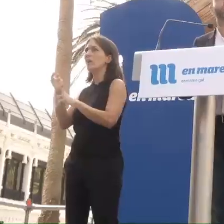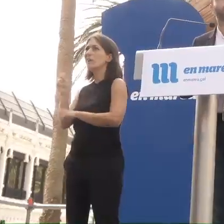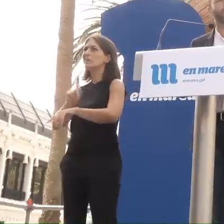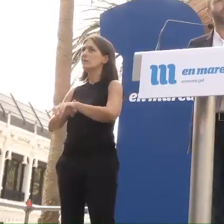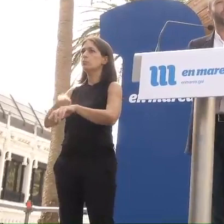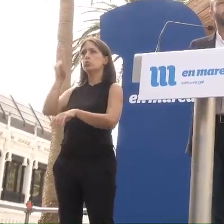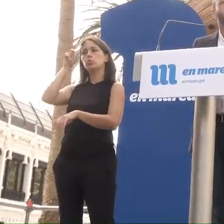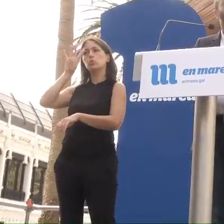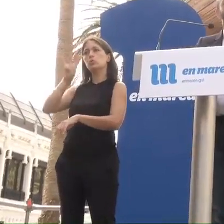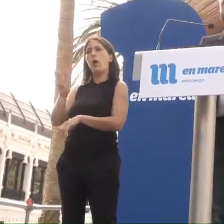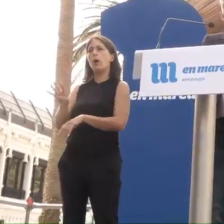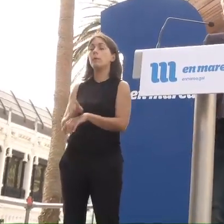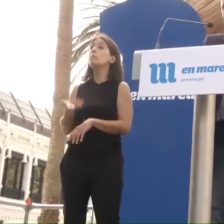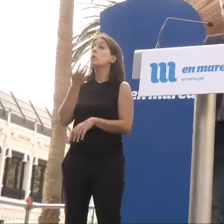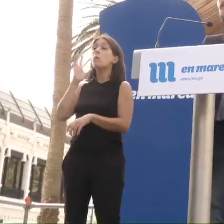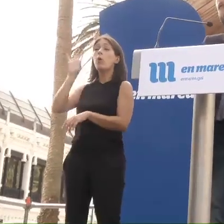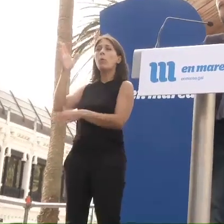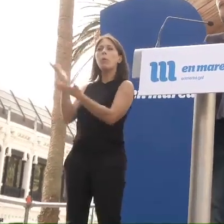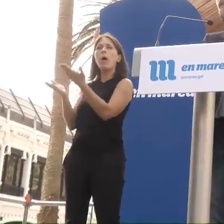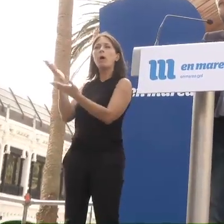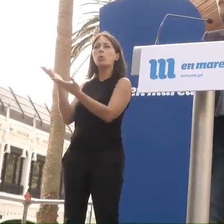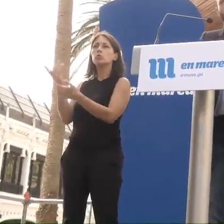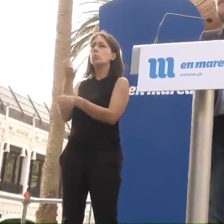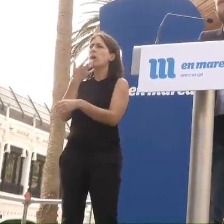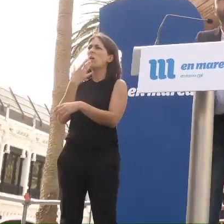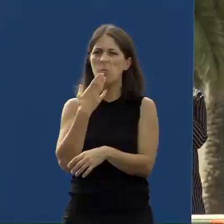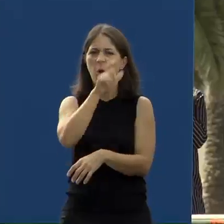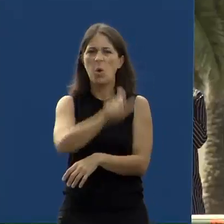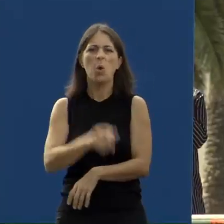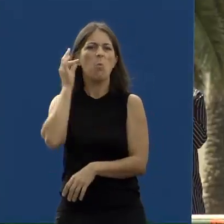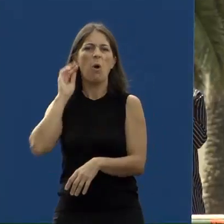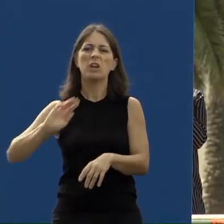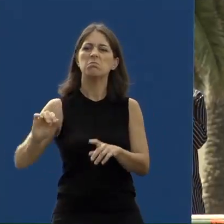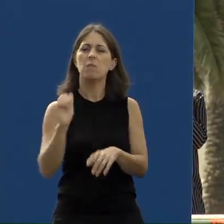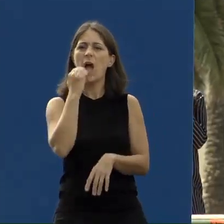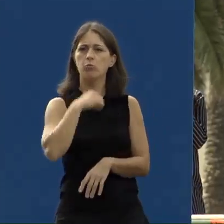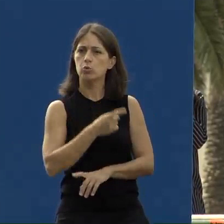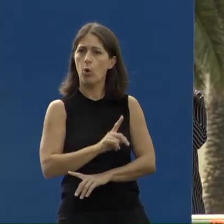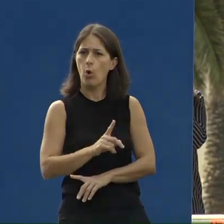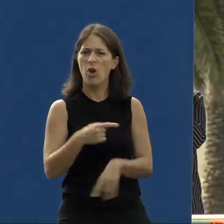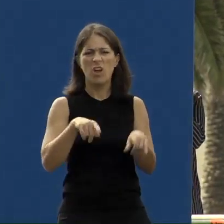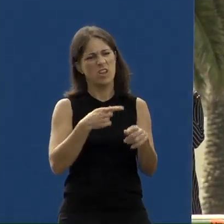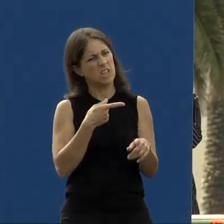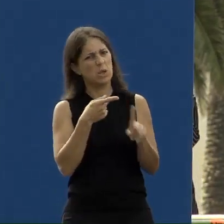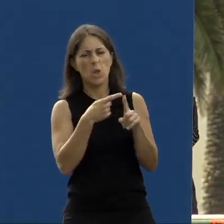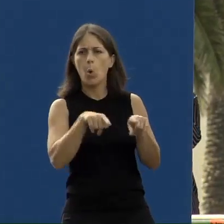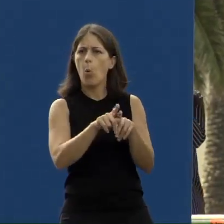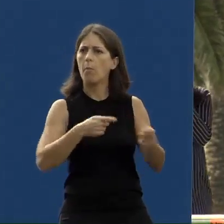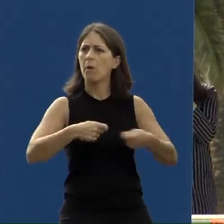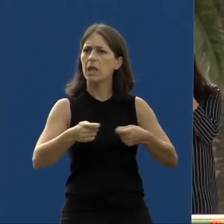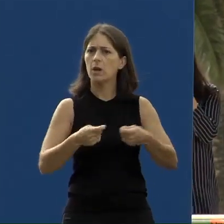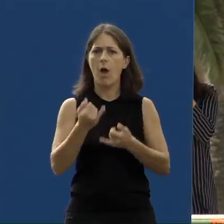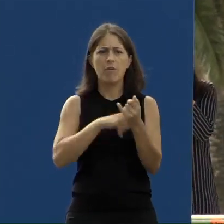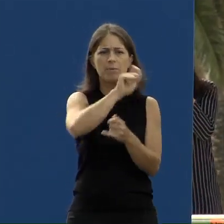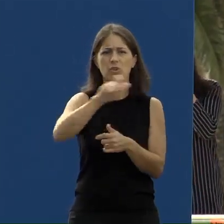país xusto non abusa das súas mulleres e non as trata como mercancía. Un país xusto trata a todo o mundo